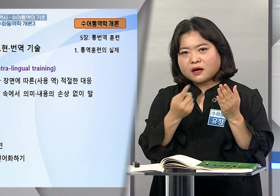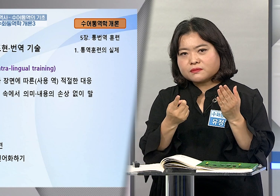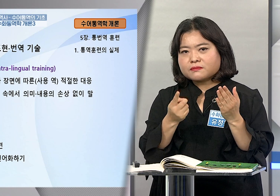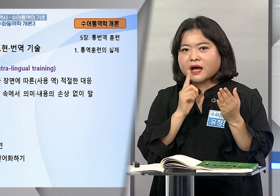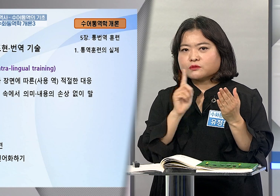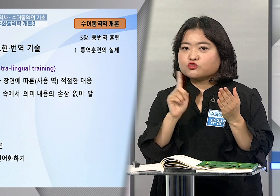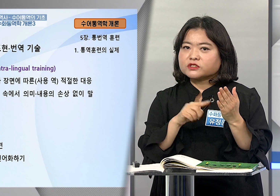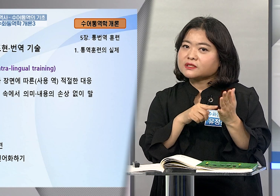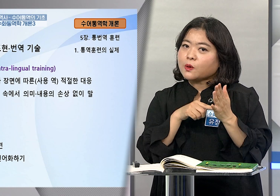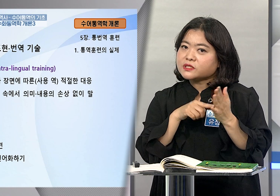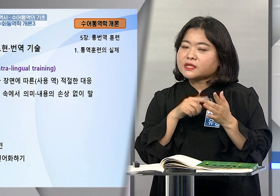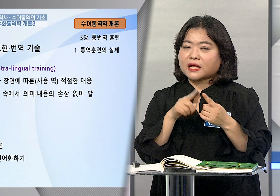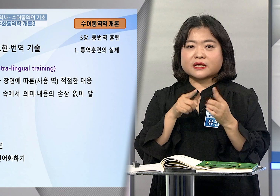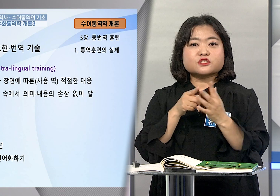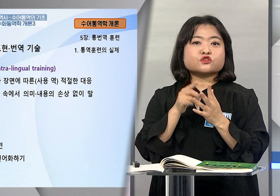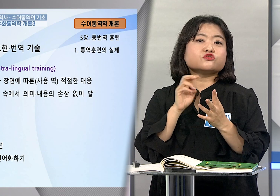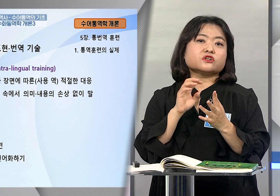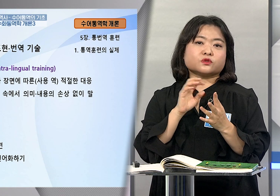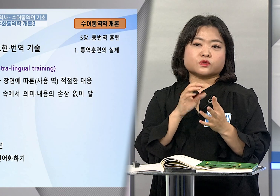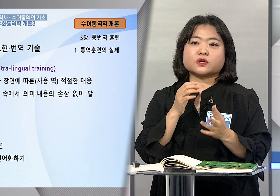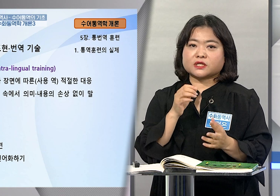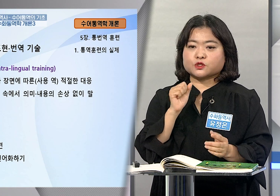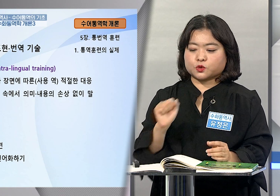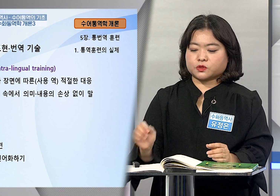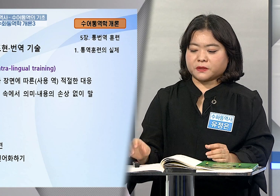다음 말이 무엇이 나올지에 대한 예측 훈련으로서 굉장히 좋습니다.